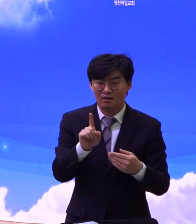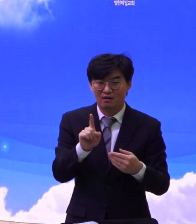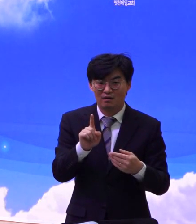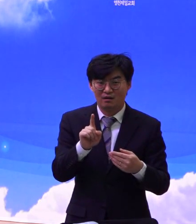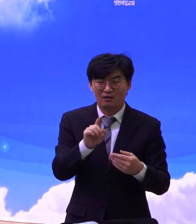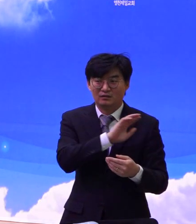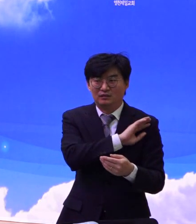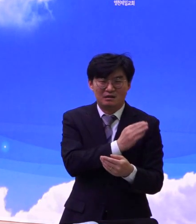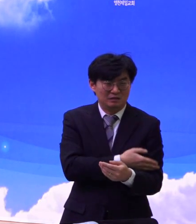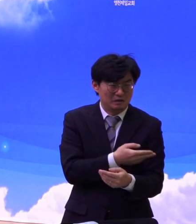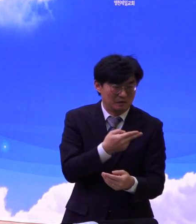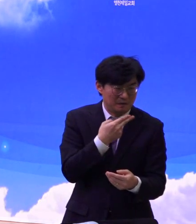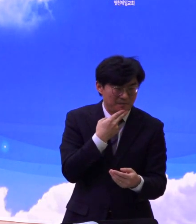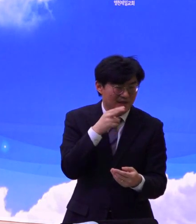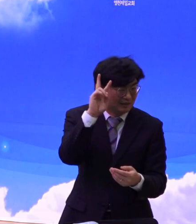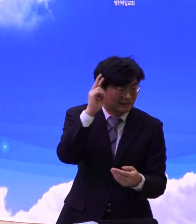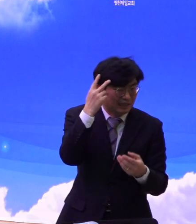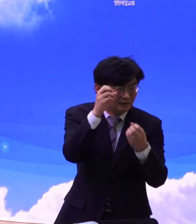수 있습니다.